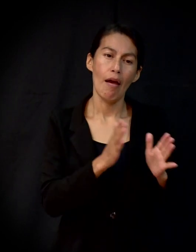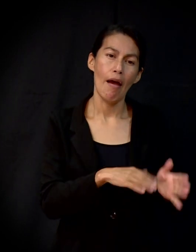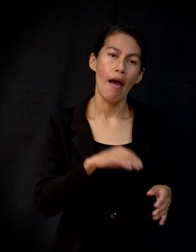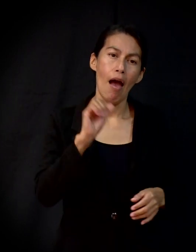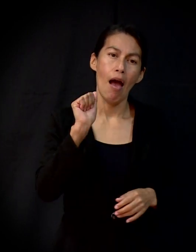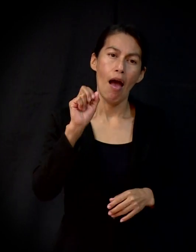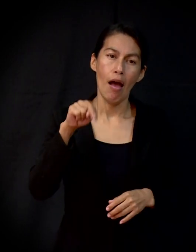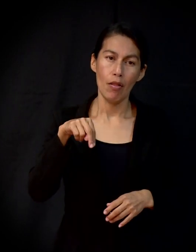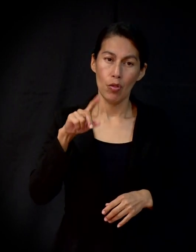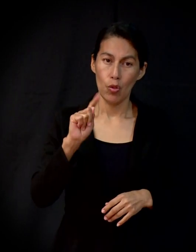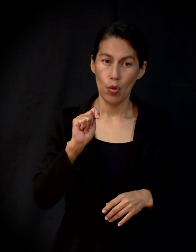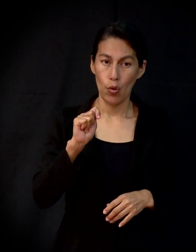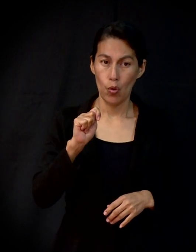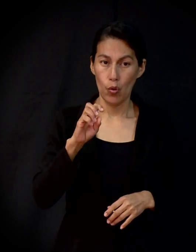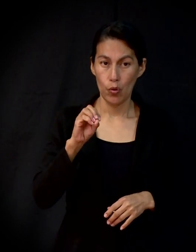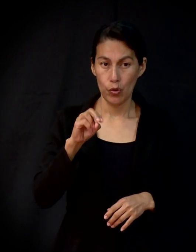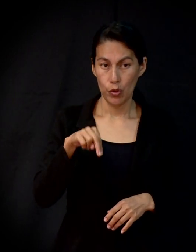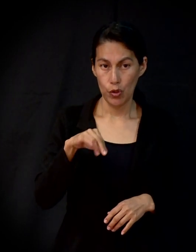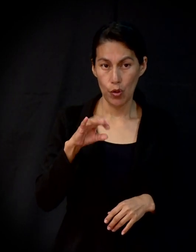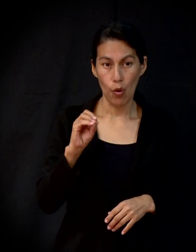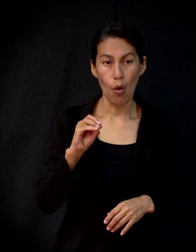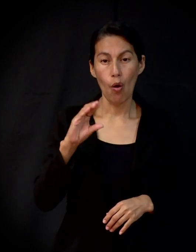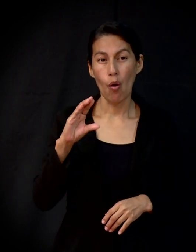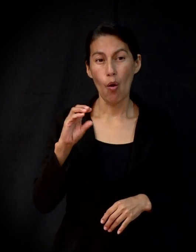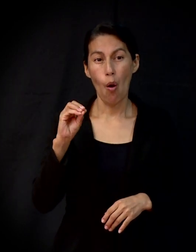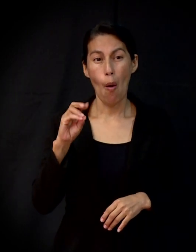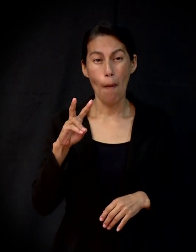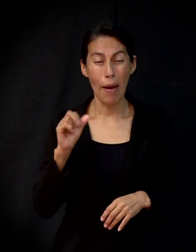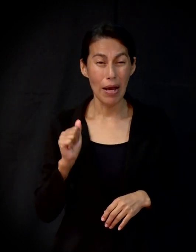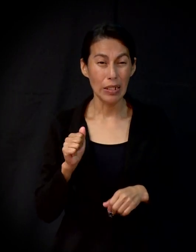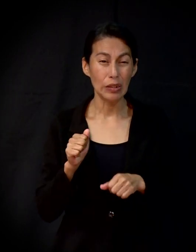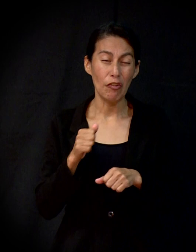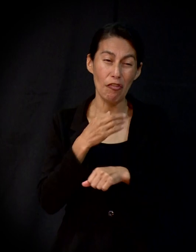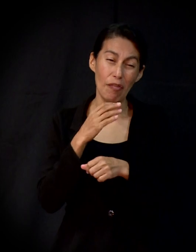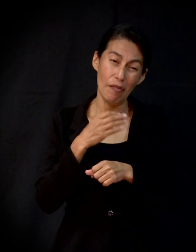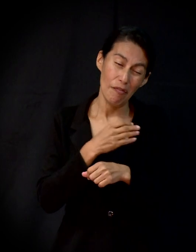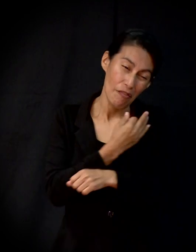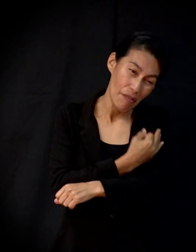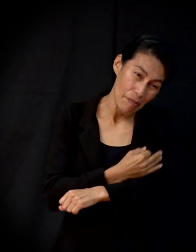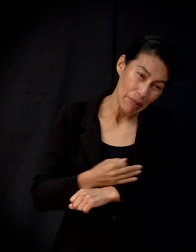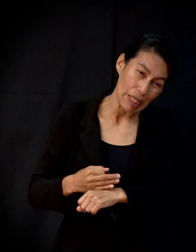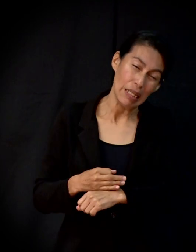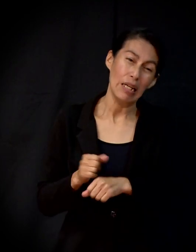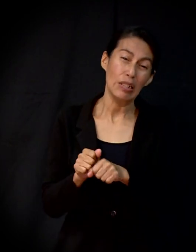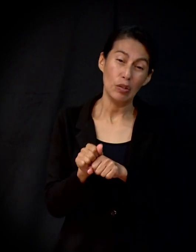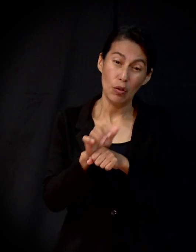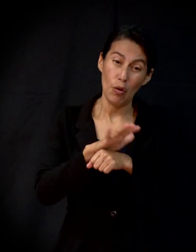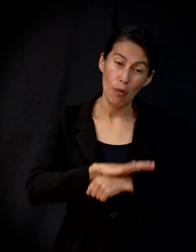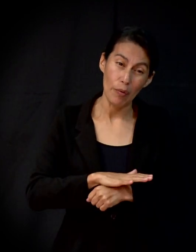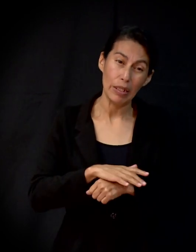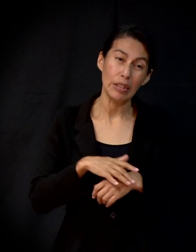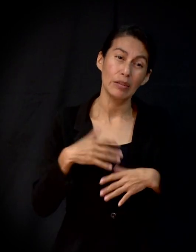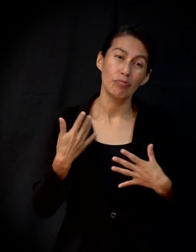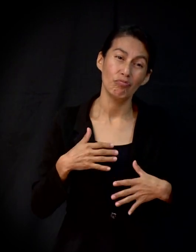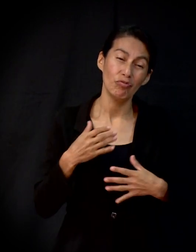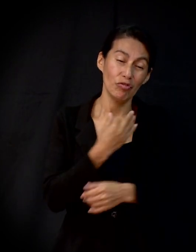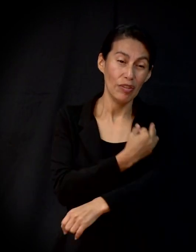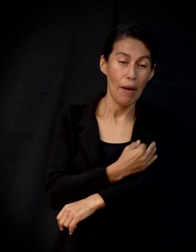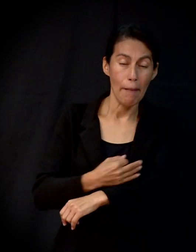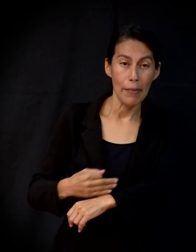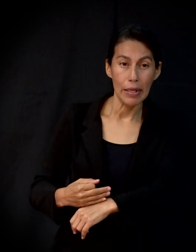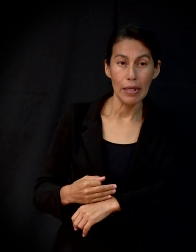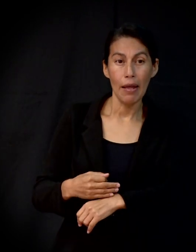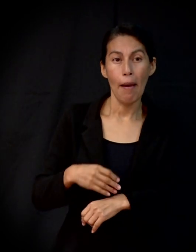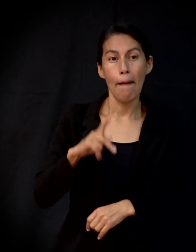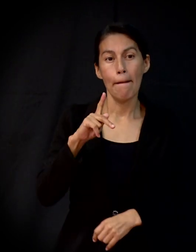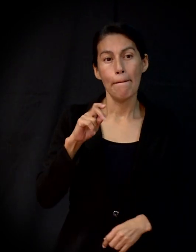Cova, por favor, oren por mis tíos y familiares con COVID, con Gonzalo y José y la familia